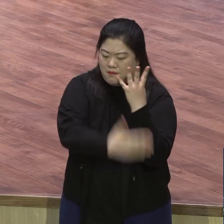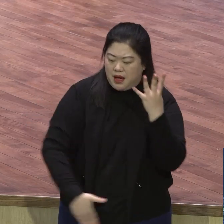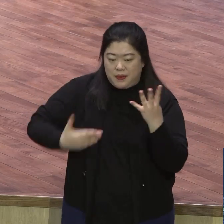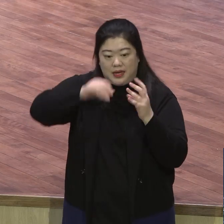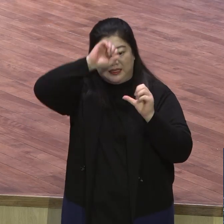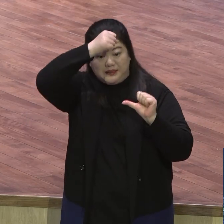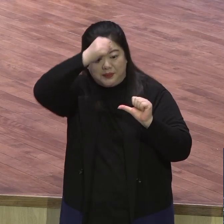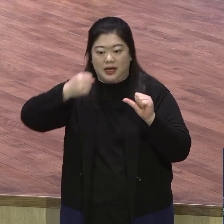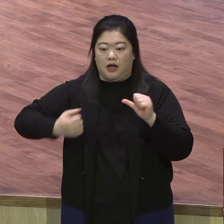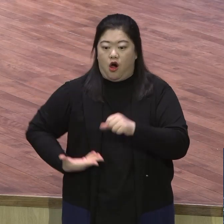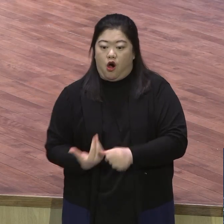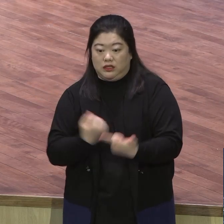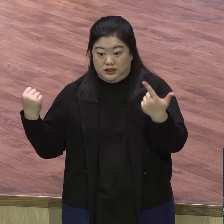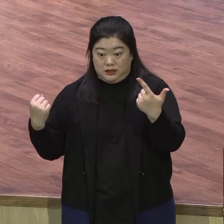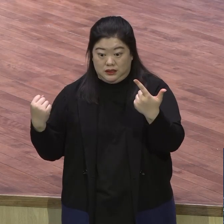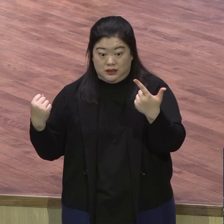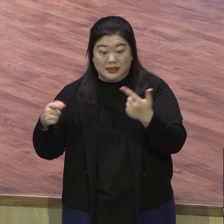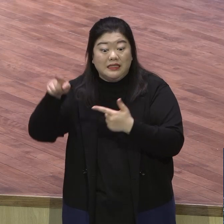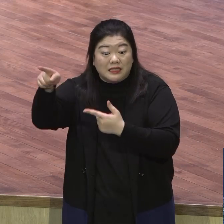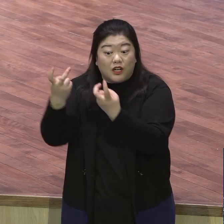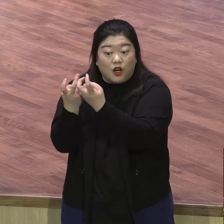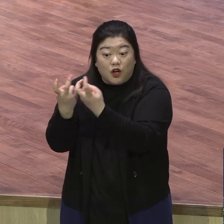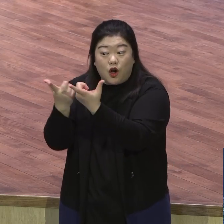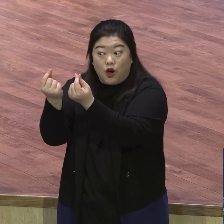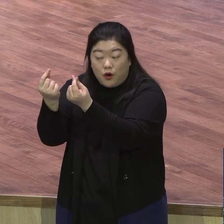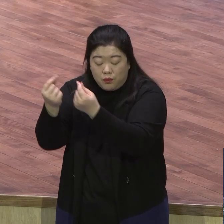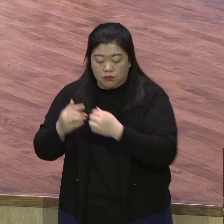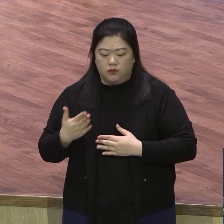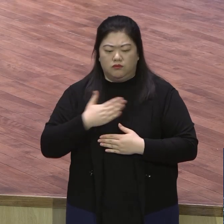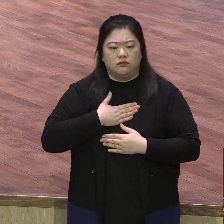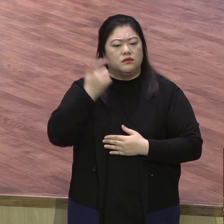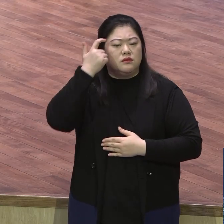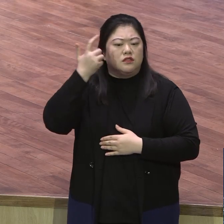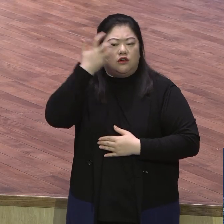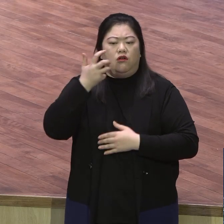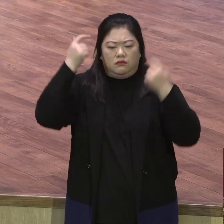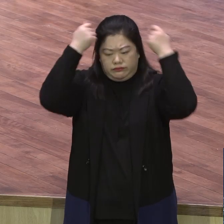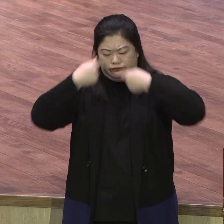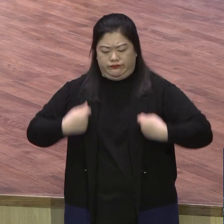성의의 금을 가지고 사단과 영적 싸움을 싸워라